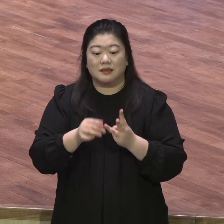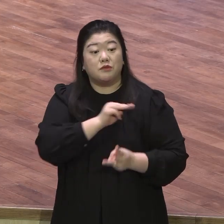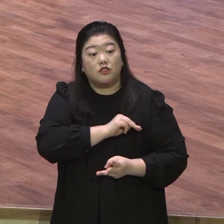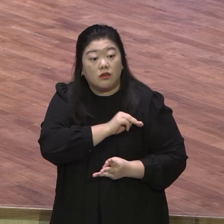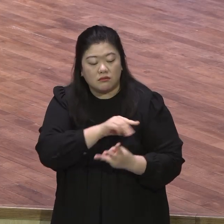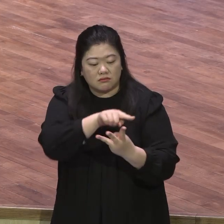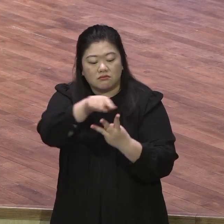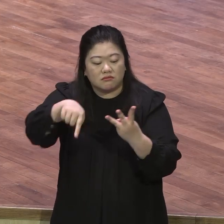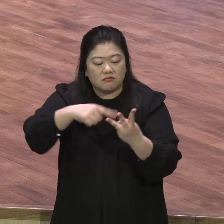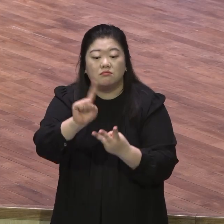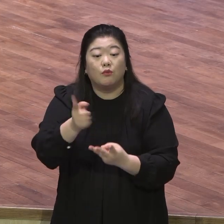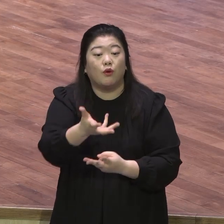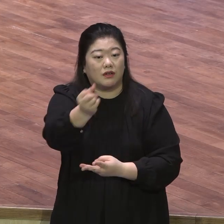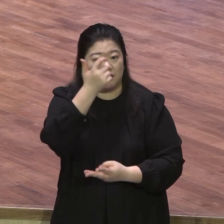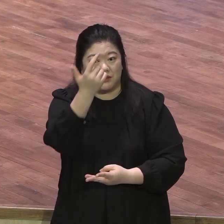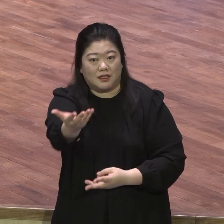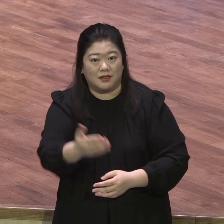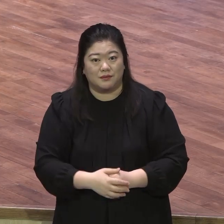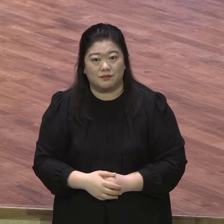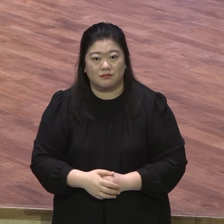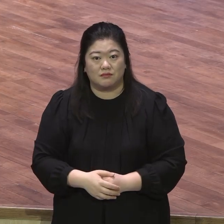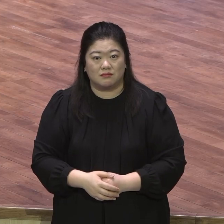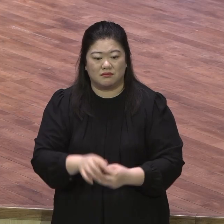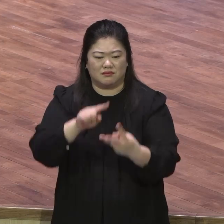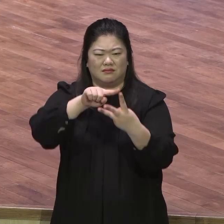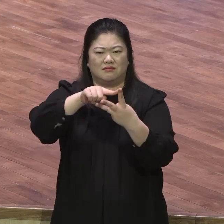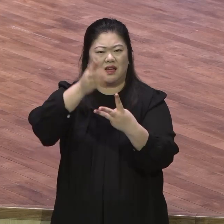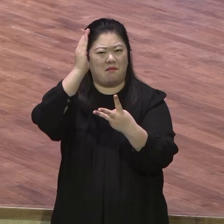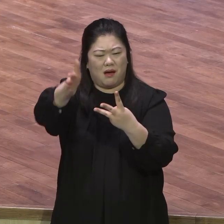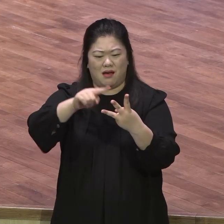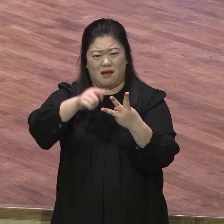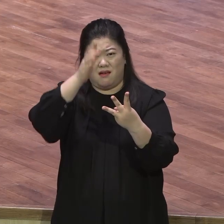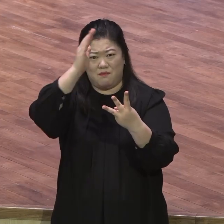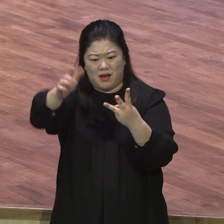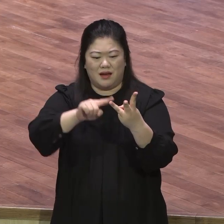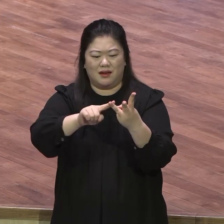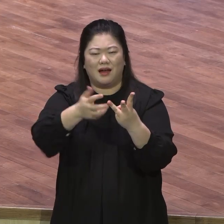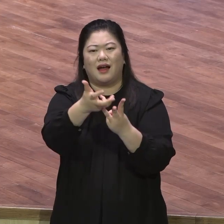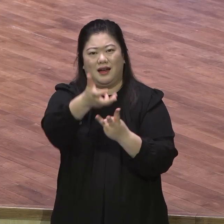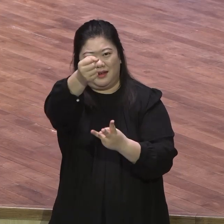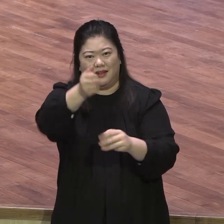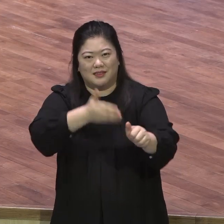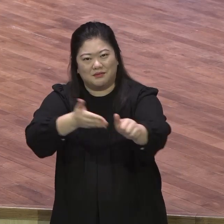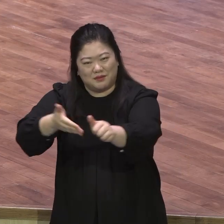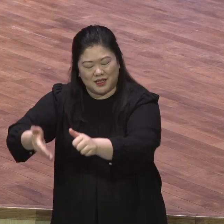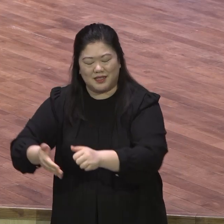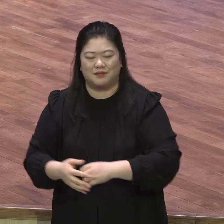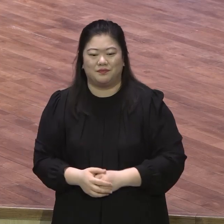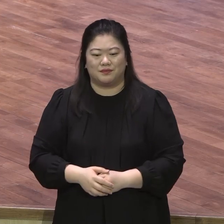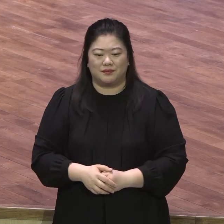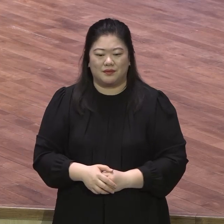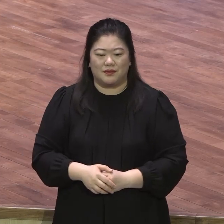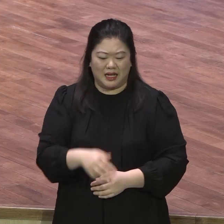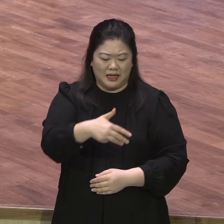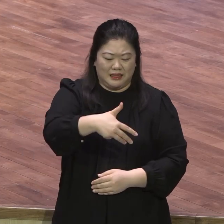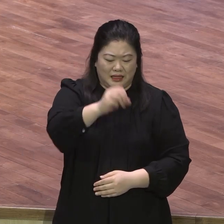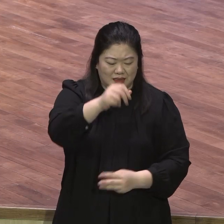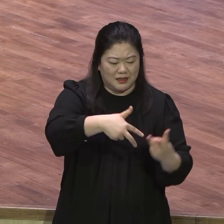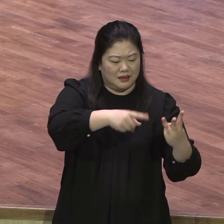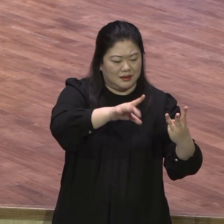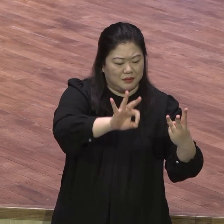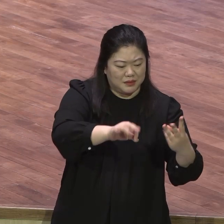모두 다 미션의 사명자 되기 바랍니다 우리 영계 모든 성도들은 장세기 3장 6장 11장이 빠졌던 네 털에서